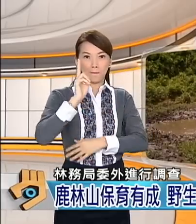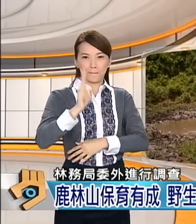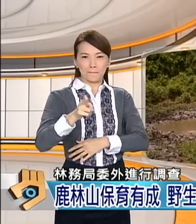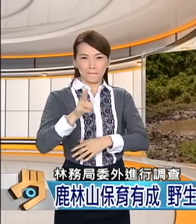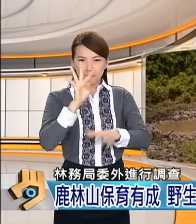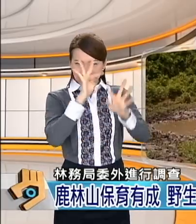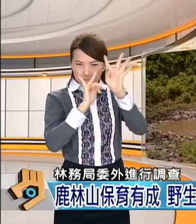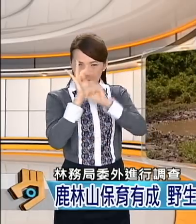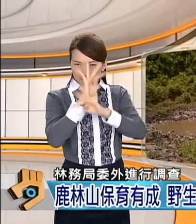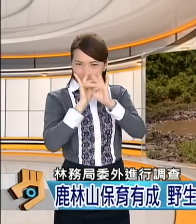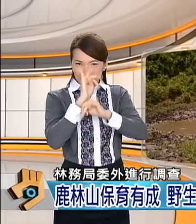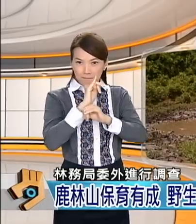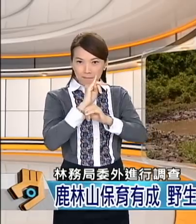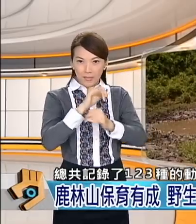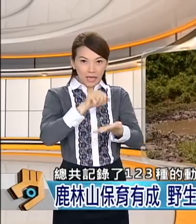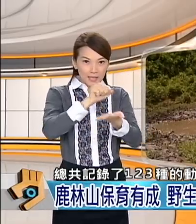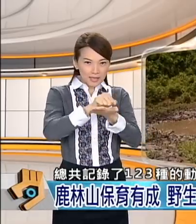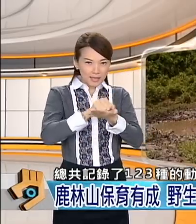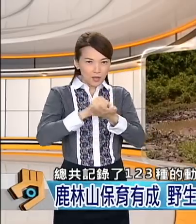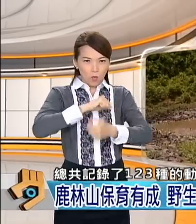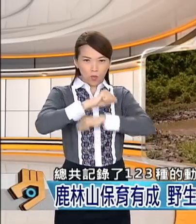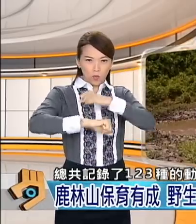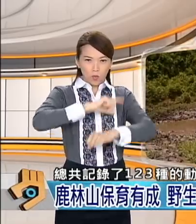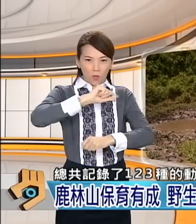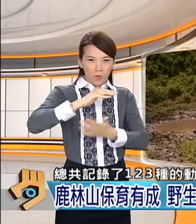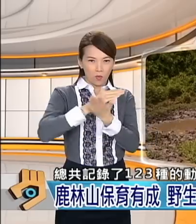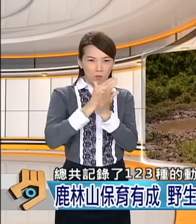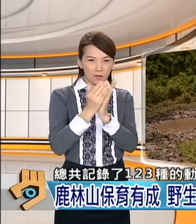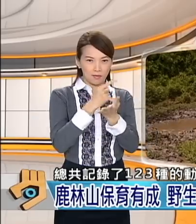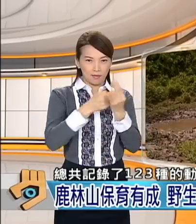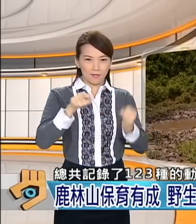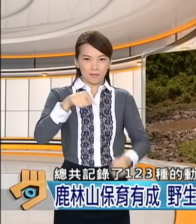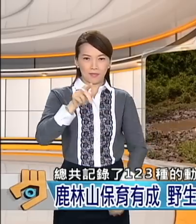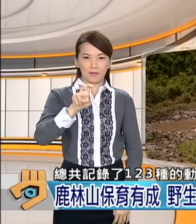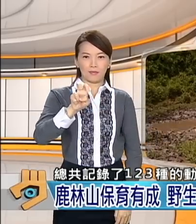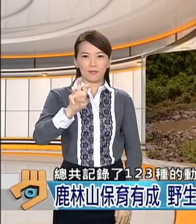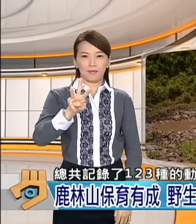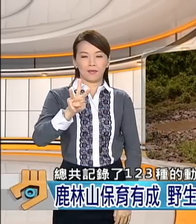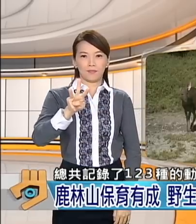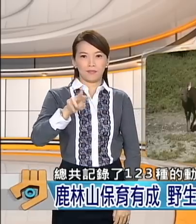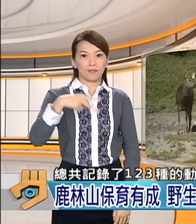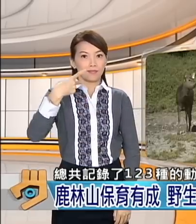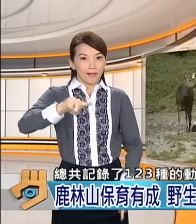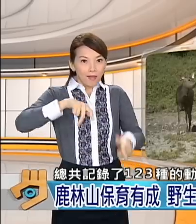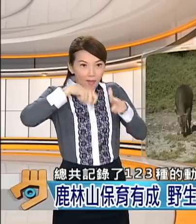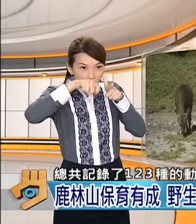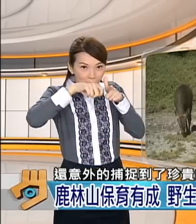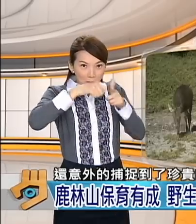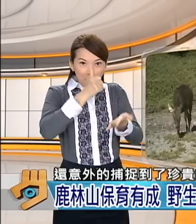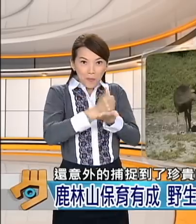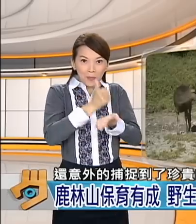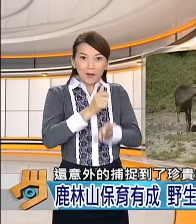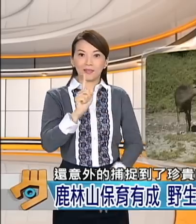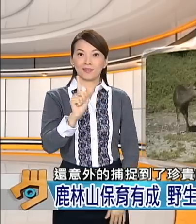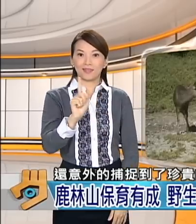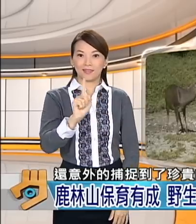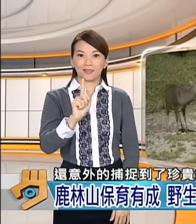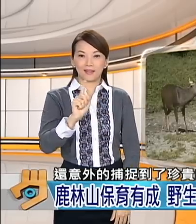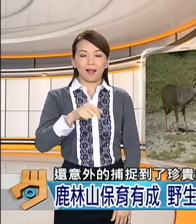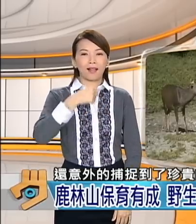进行调查，总共是记录到了123种的动物，而且还意